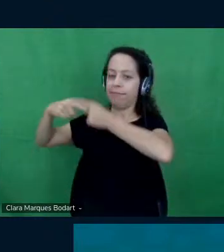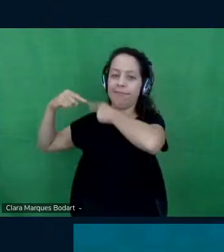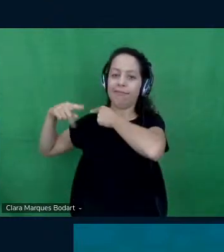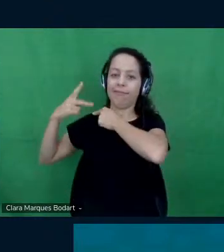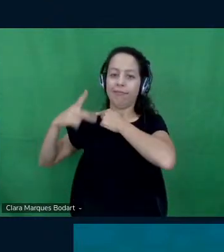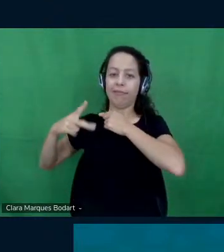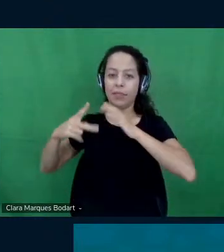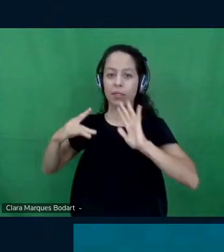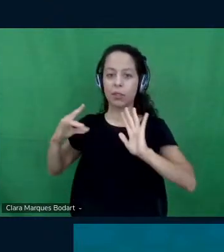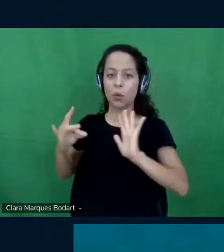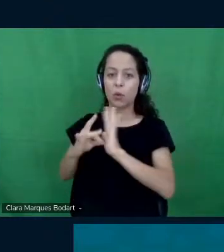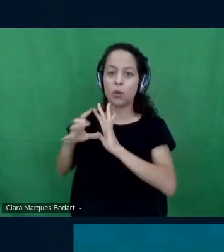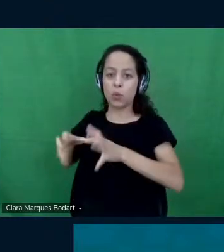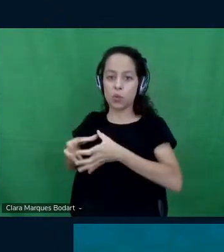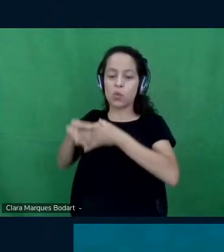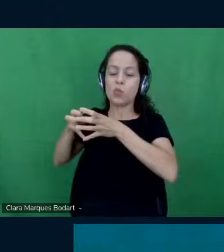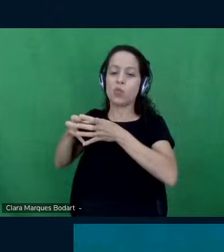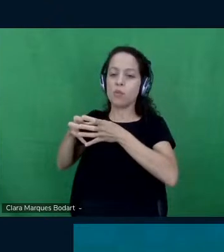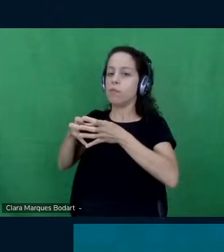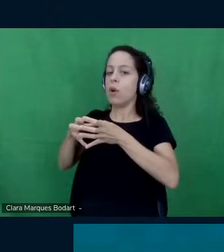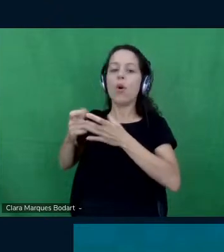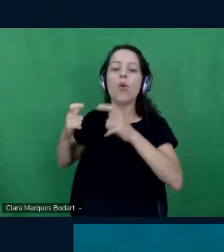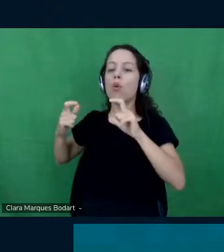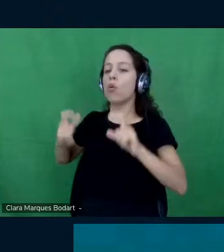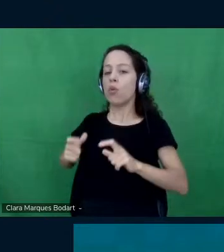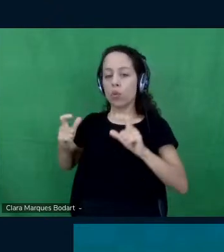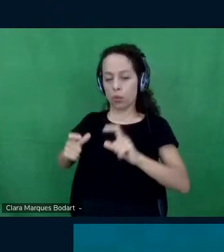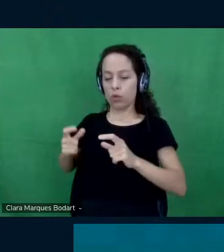juventude das periferias, as juventudes que estão